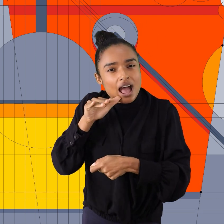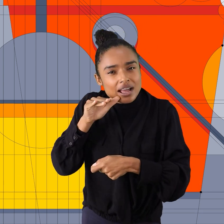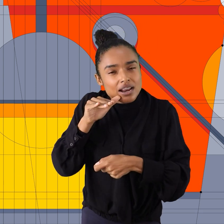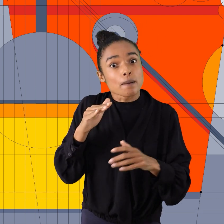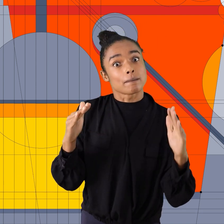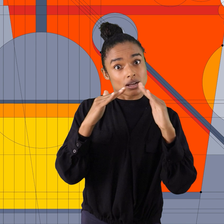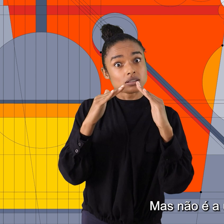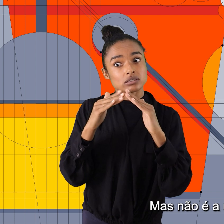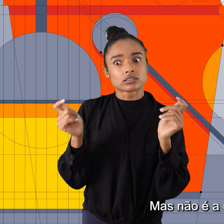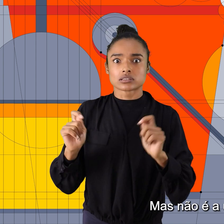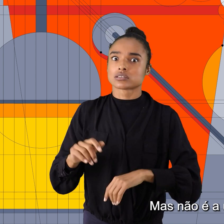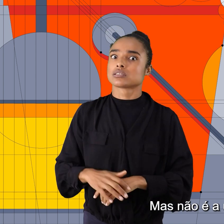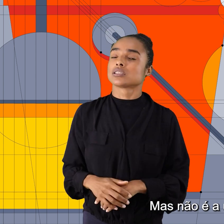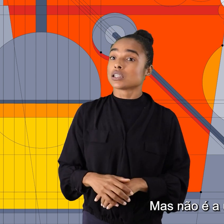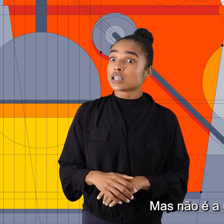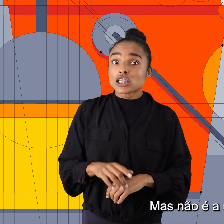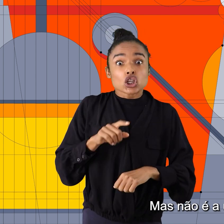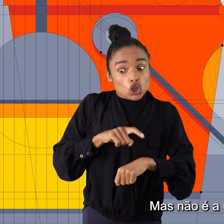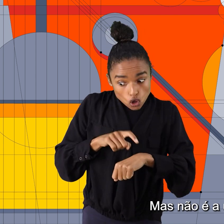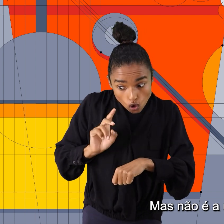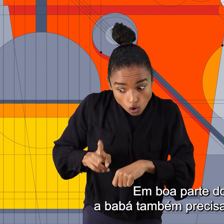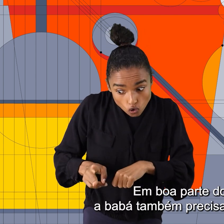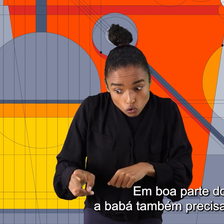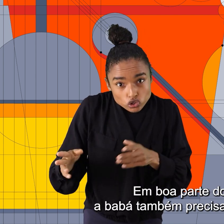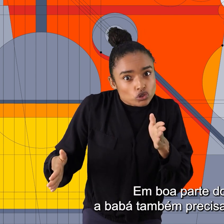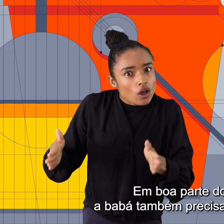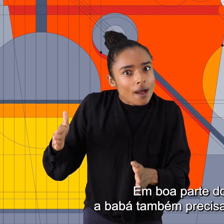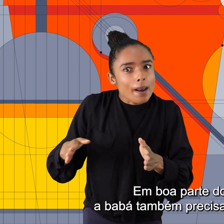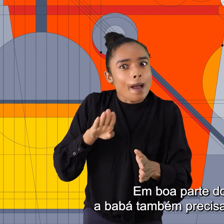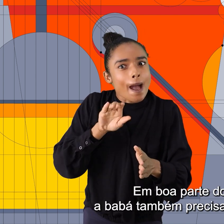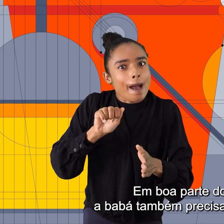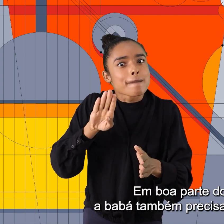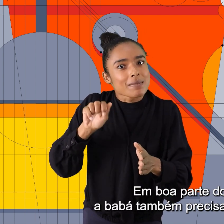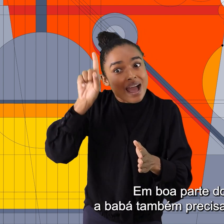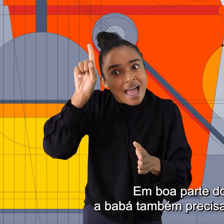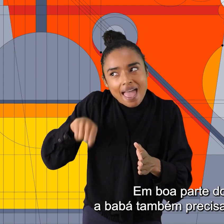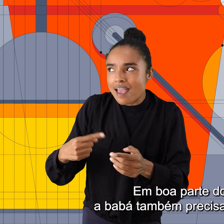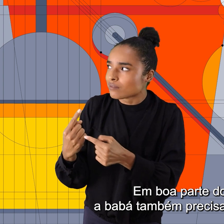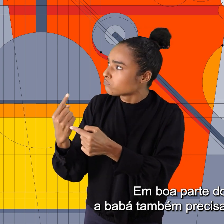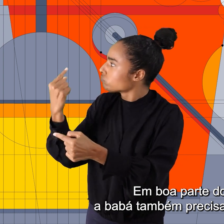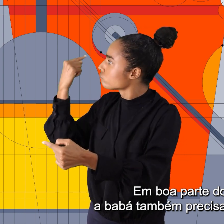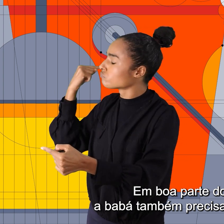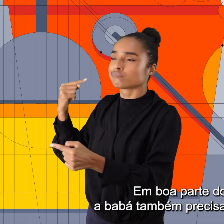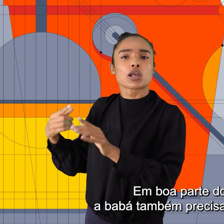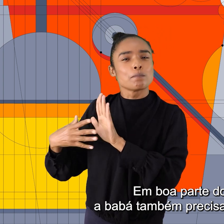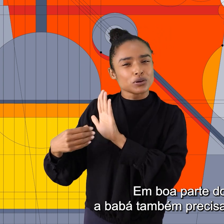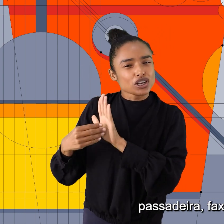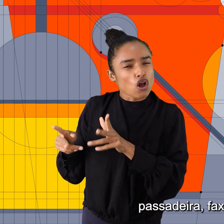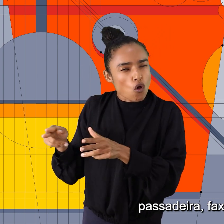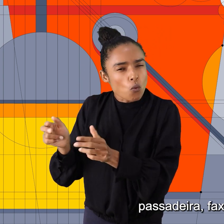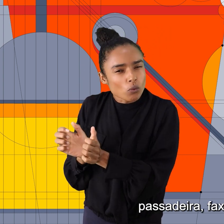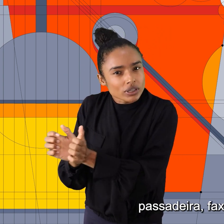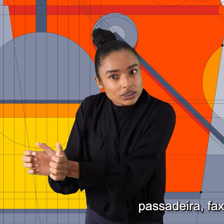escravidão. Mas não é a única. Em boa parte dos casos, a babá também precisa ser